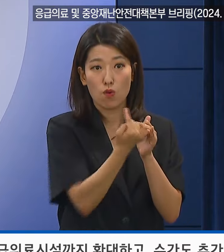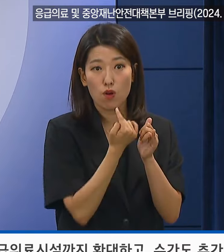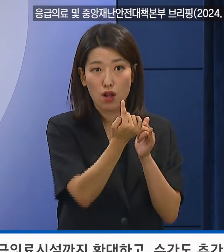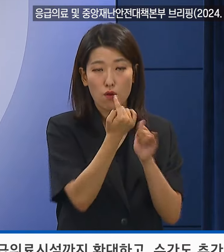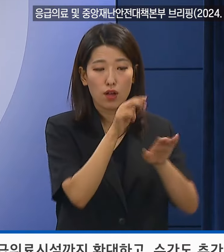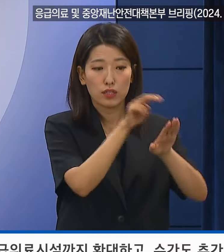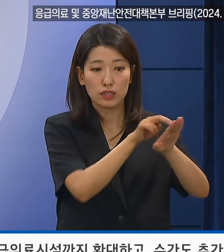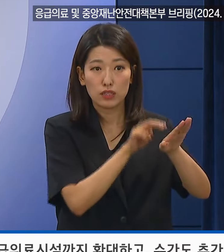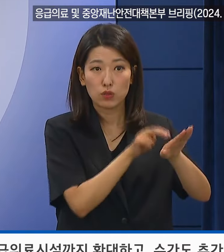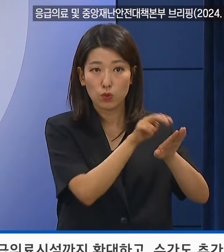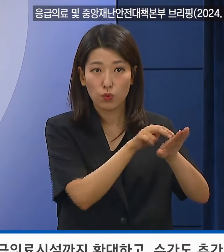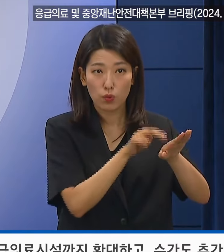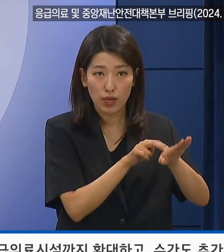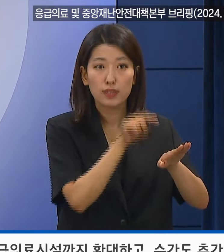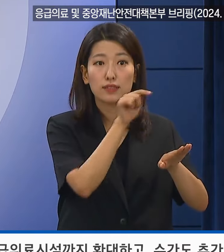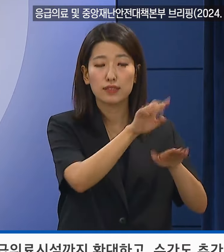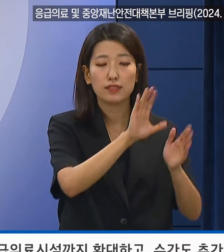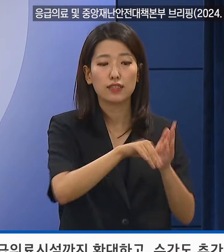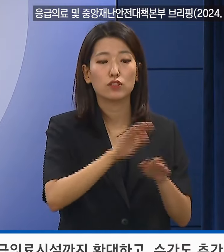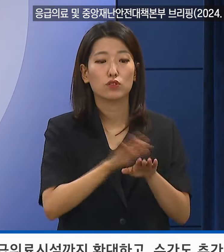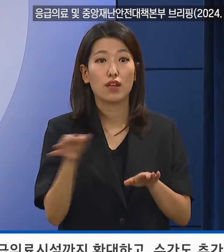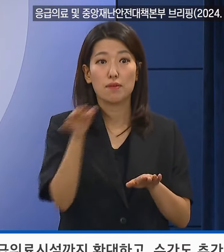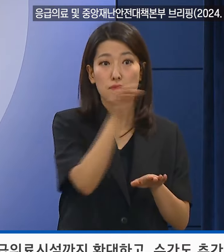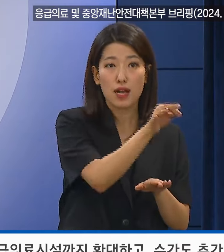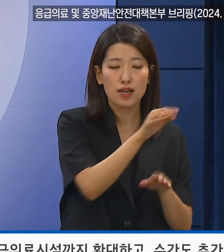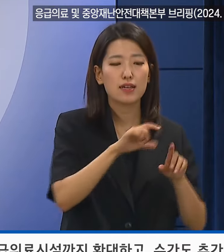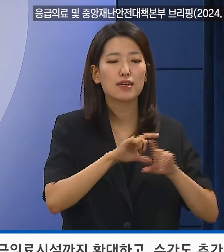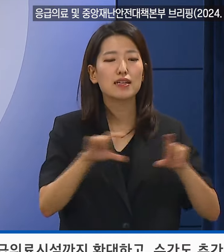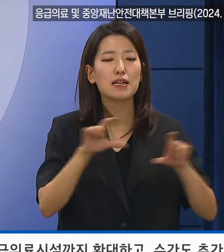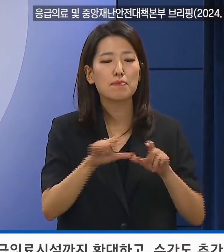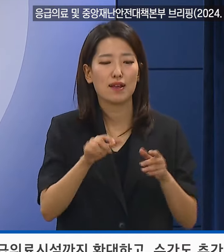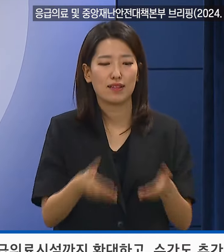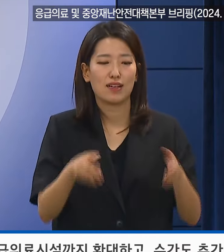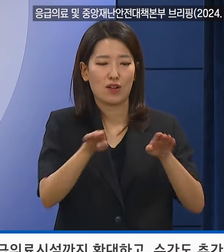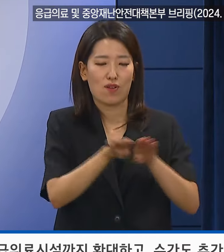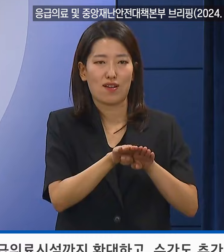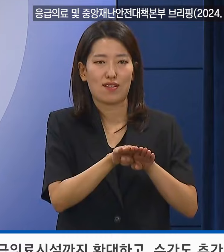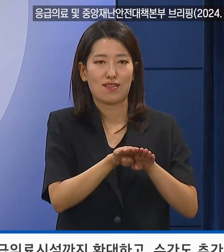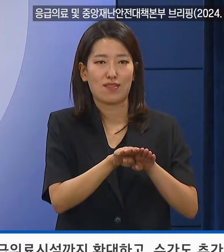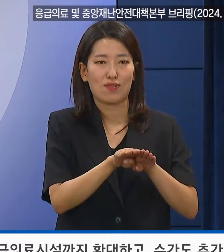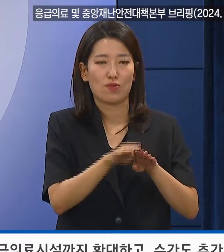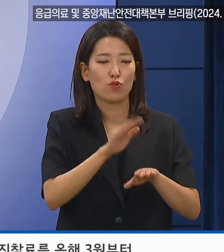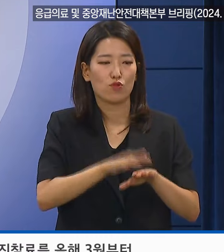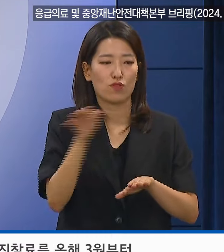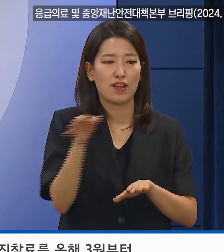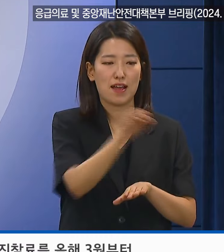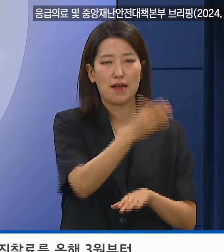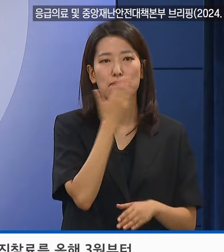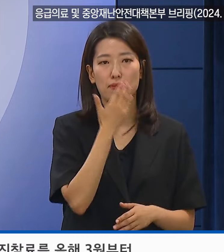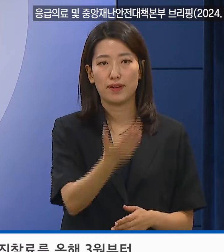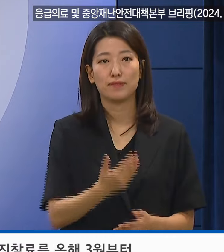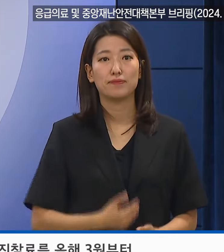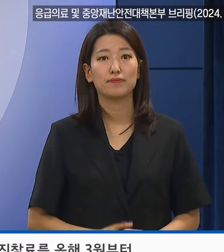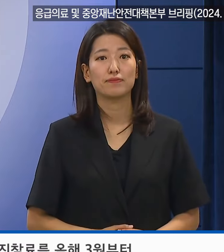일반 응급의료시설까지 확대하고 수가도 추가 인상합니다.